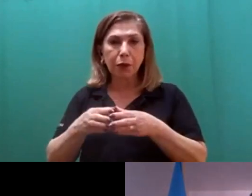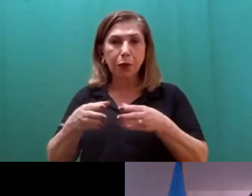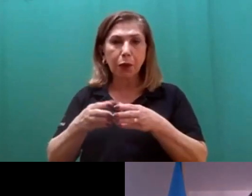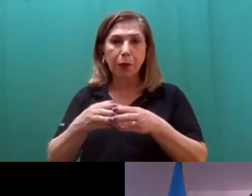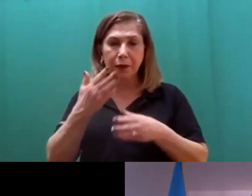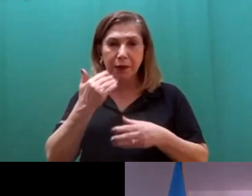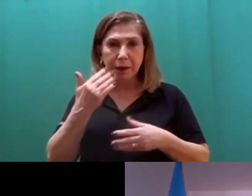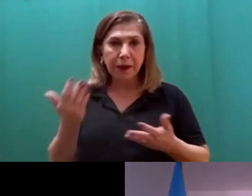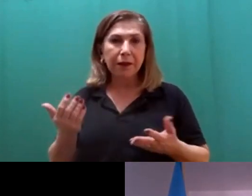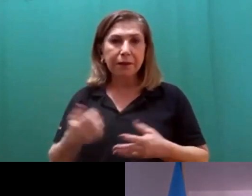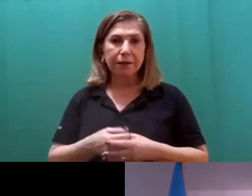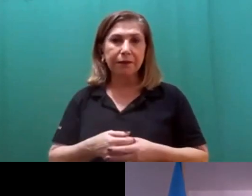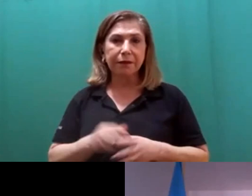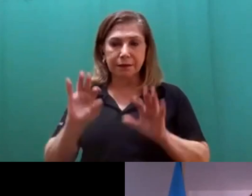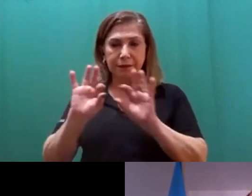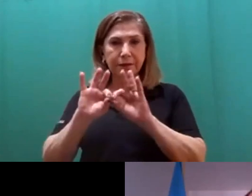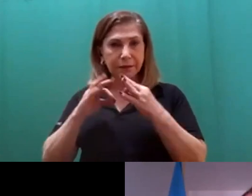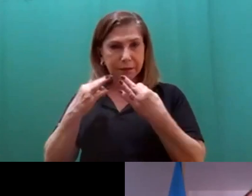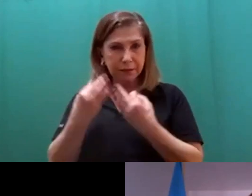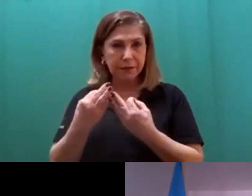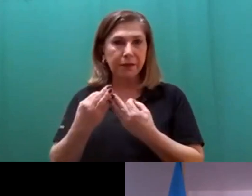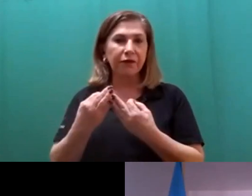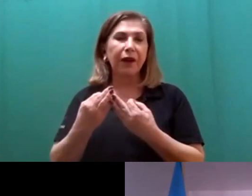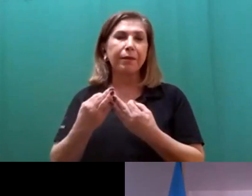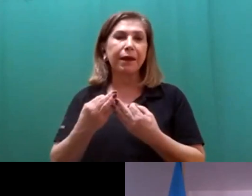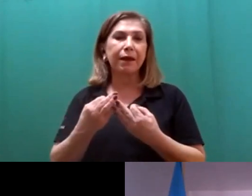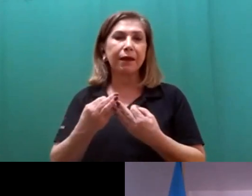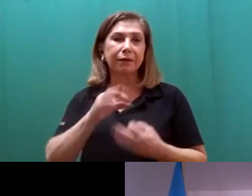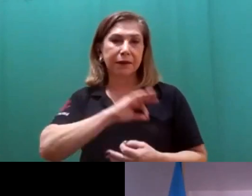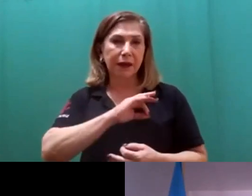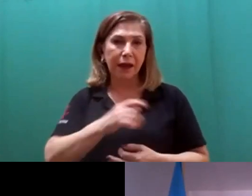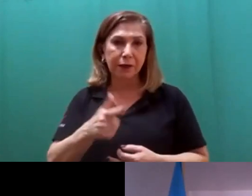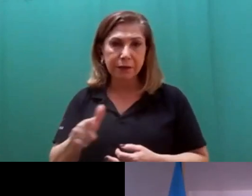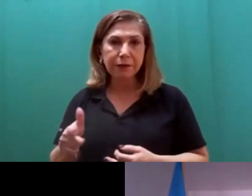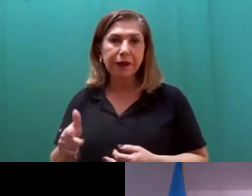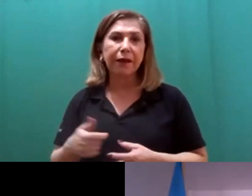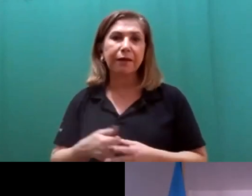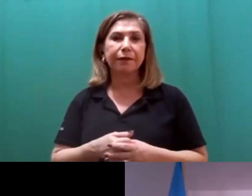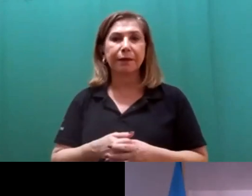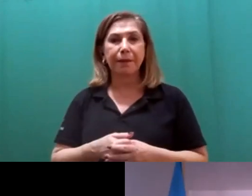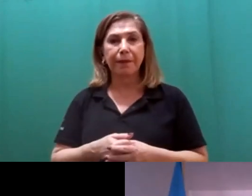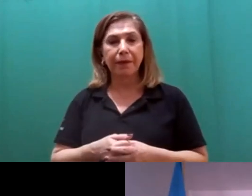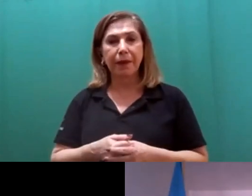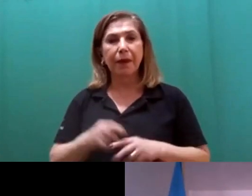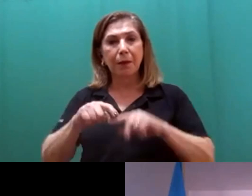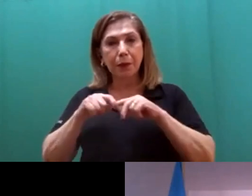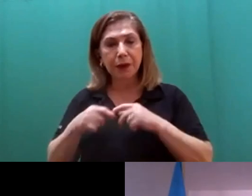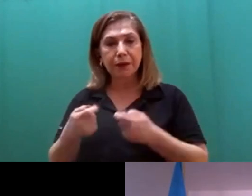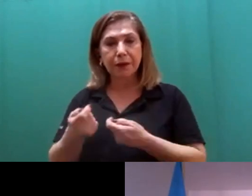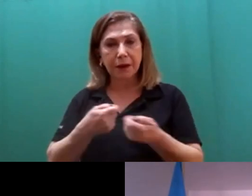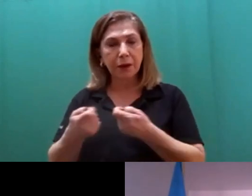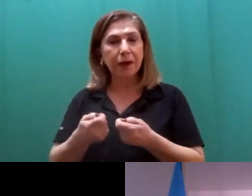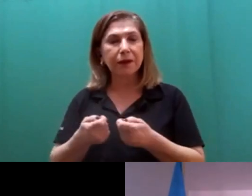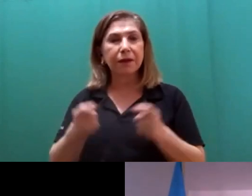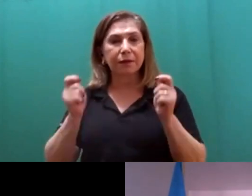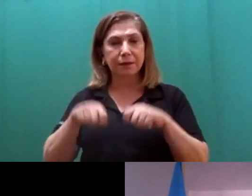as famílias com baixa renda, mas a regulação impide que